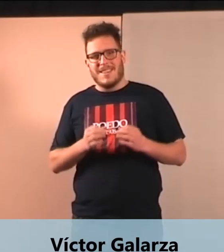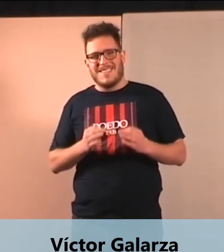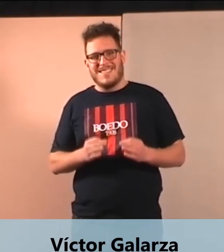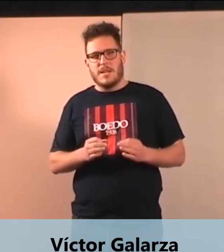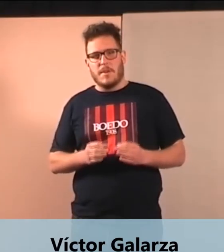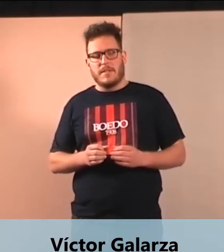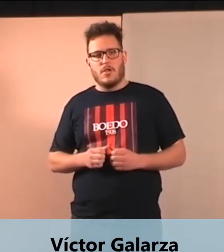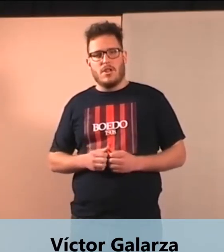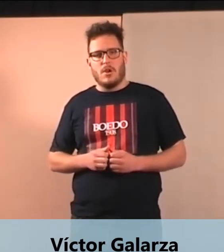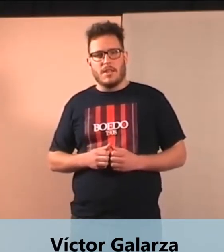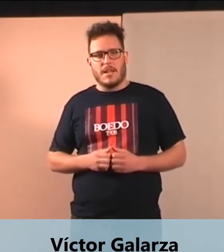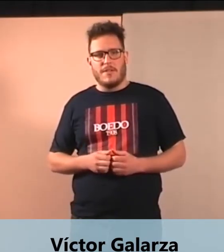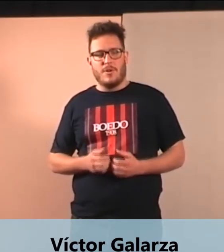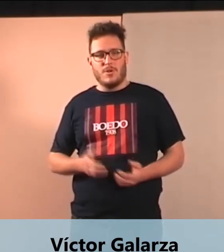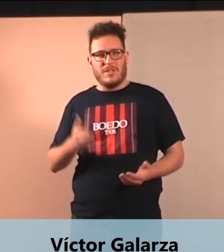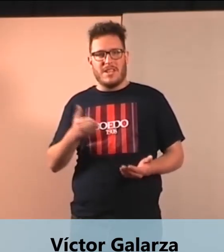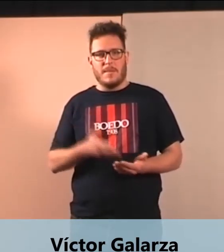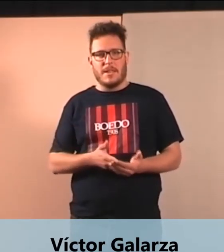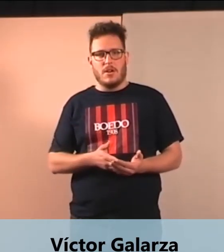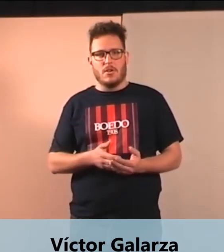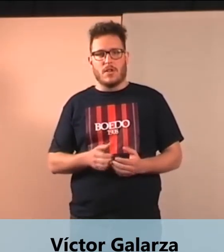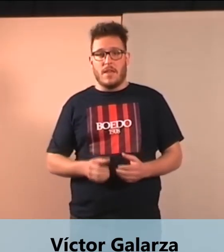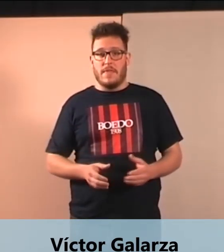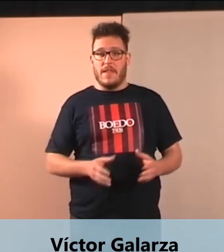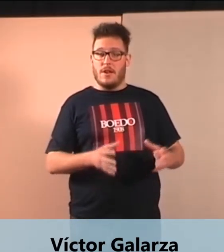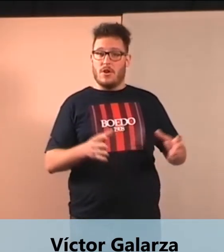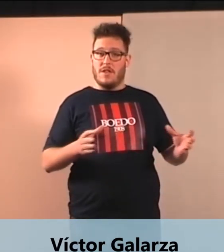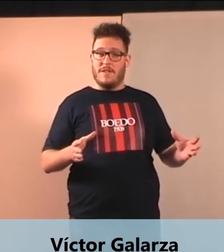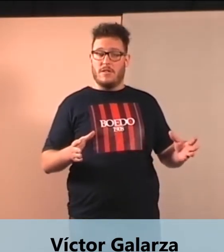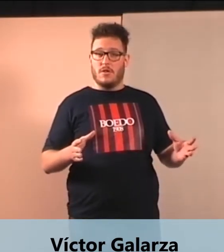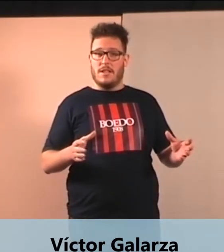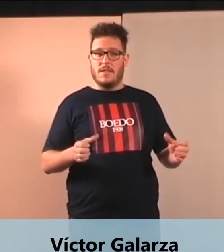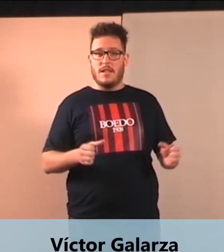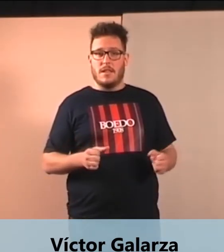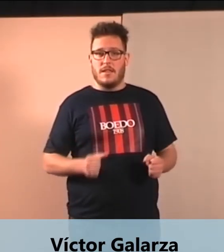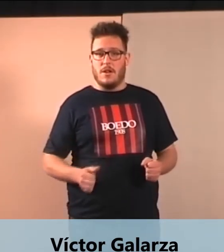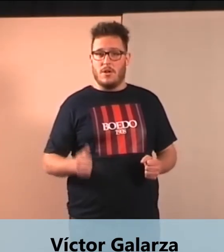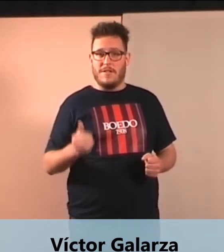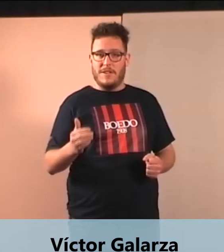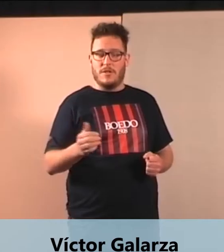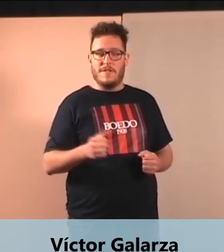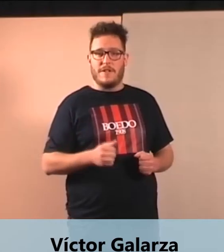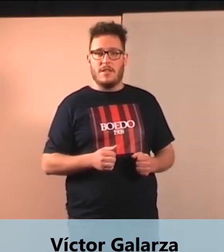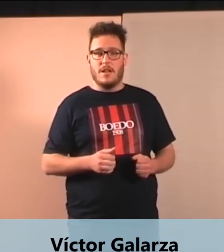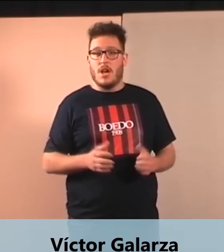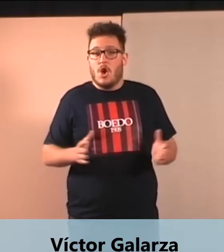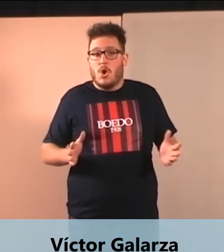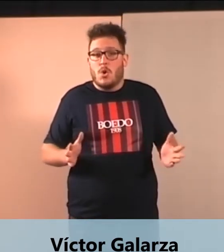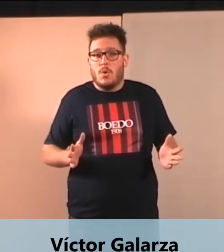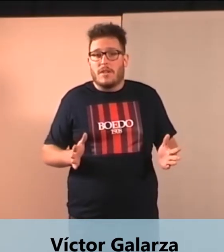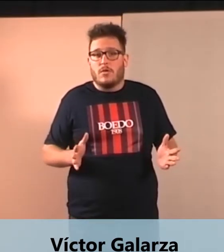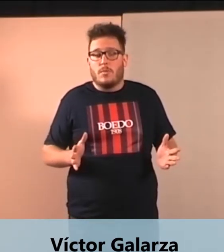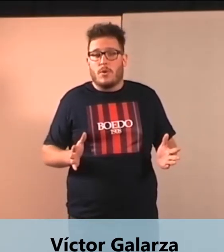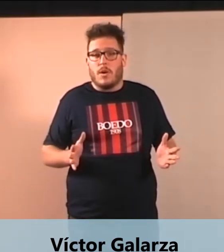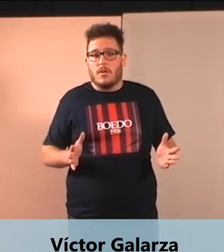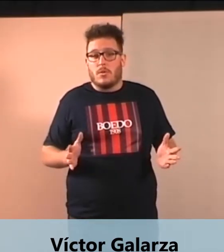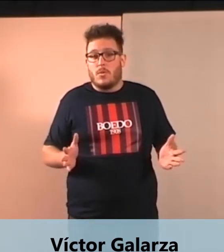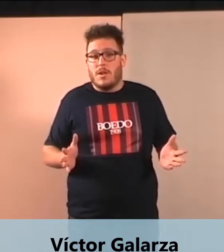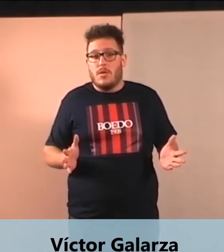Siete meses donde los ataques fueron sistemáticos Desde los edificios lintantes, desde los edificios de enfrente Nunca se supo cuándo,